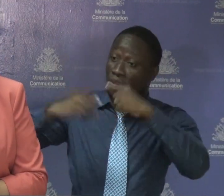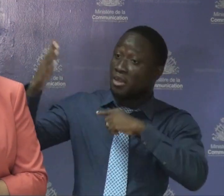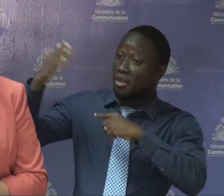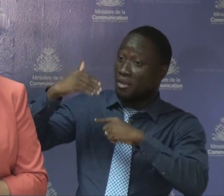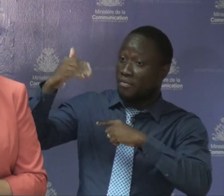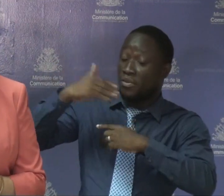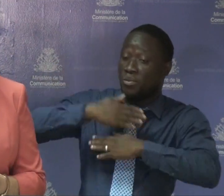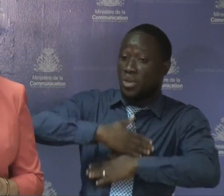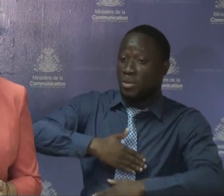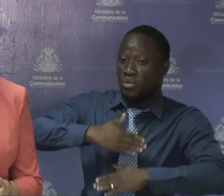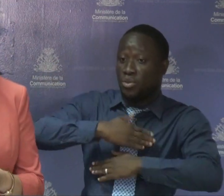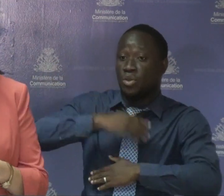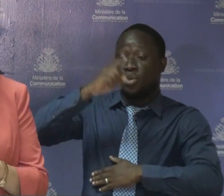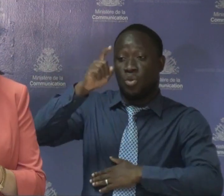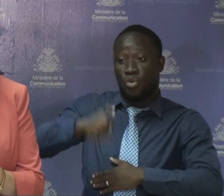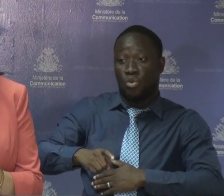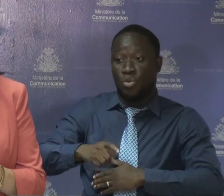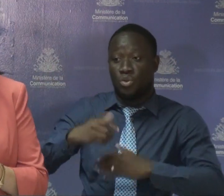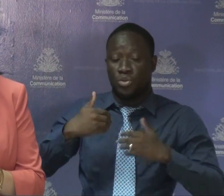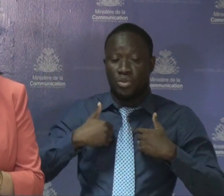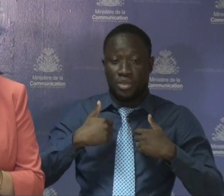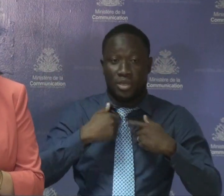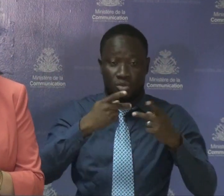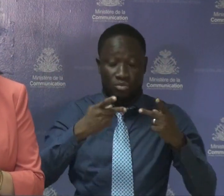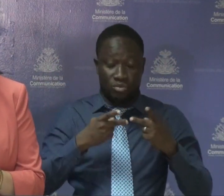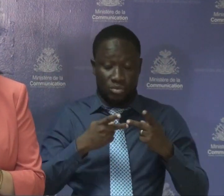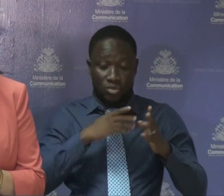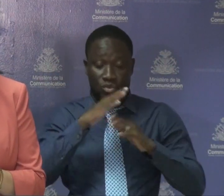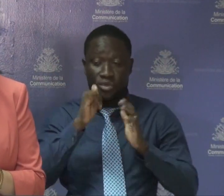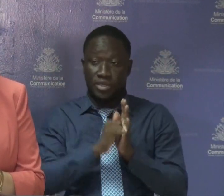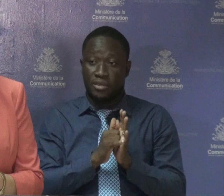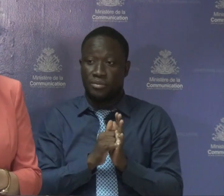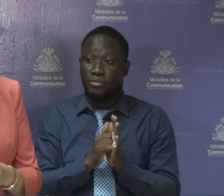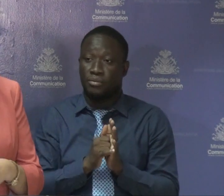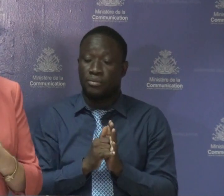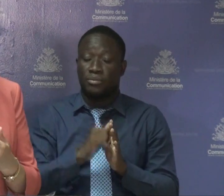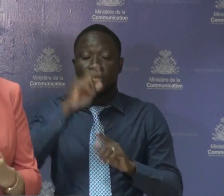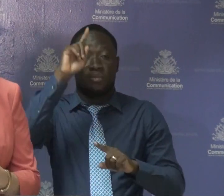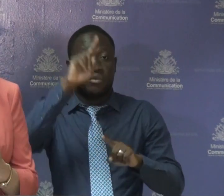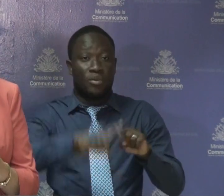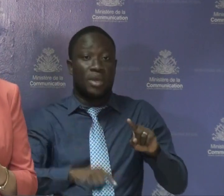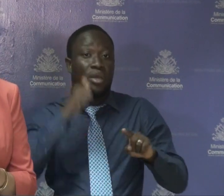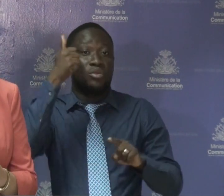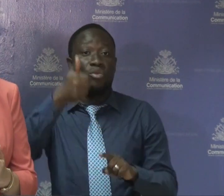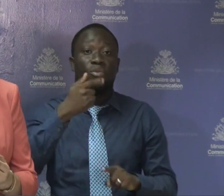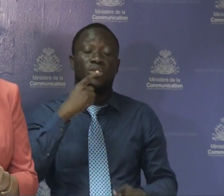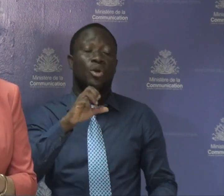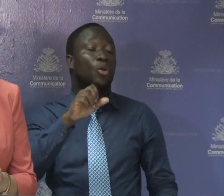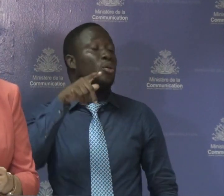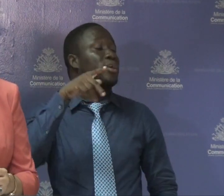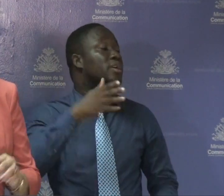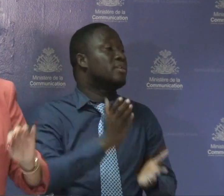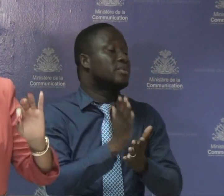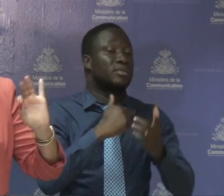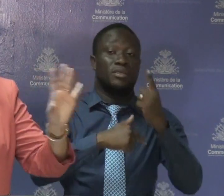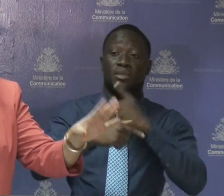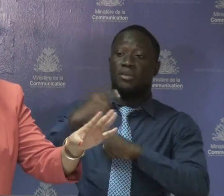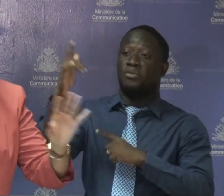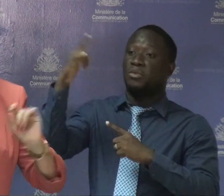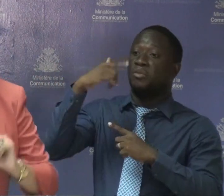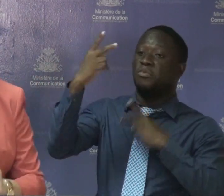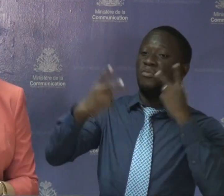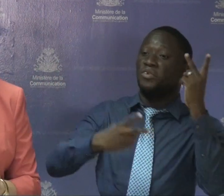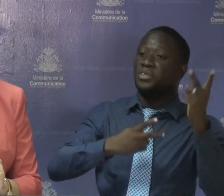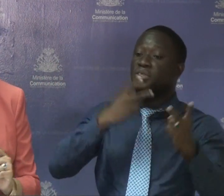venir amuser, donc il faut qu'on en symbiose de toute bagarre ça. Donc, ou pas qu'à demain matin, on dit qu'on s'est ok, d'accord, que mon appel vient, il va venir